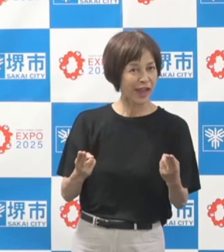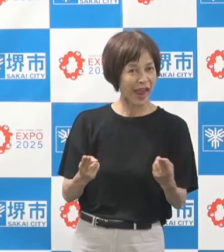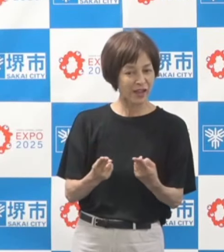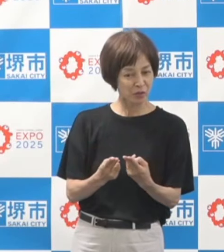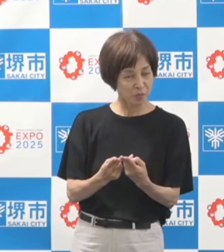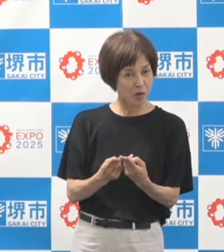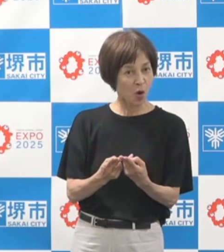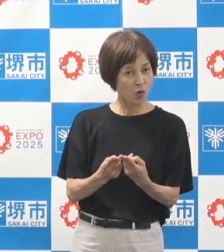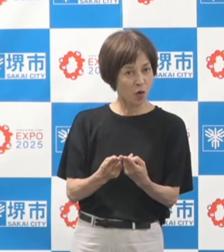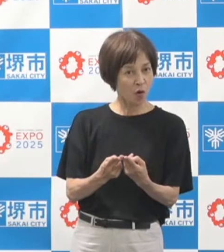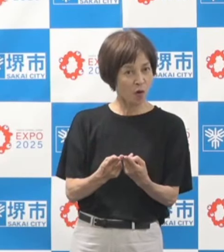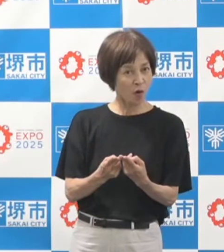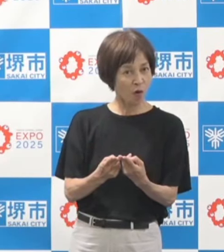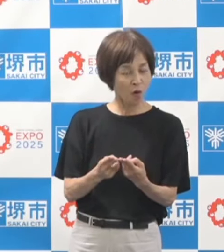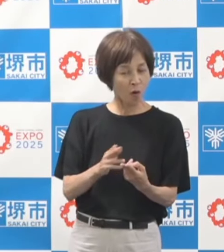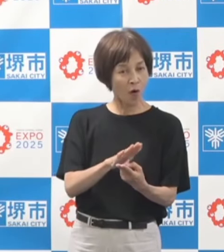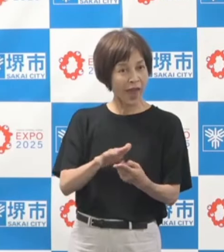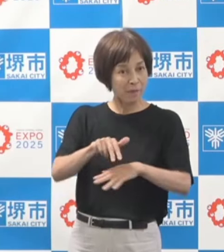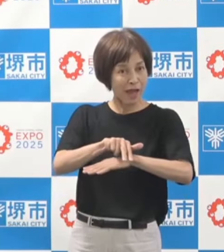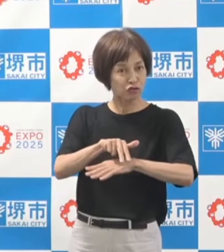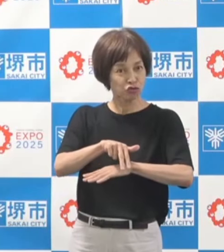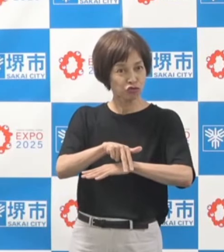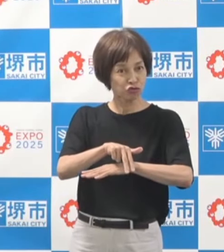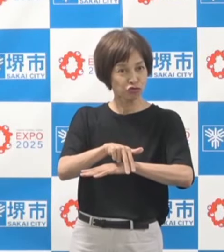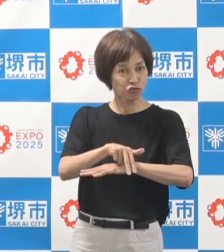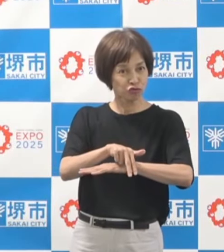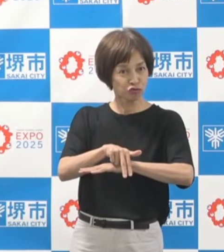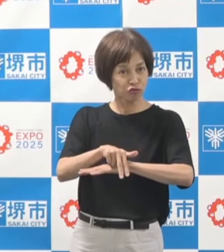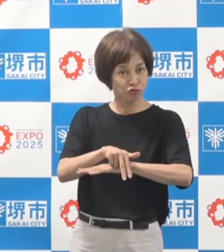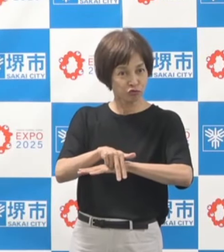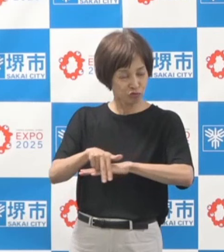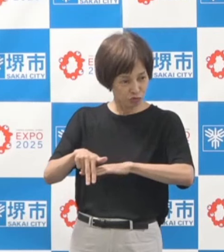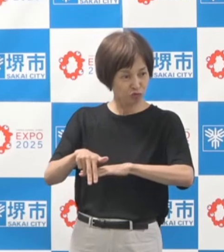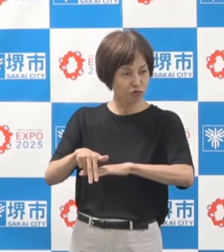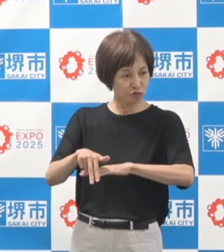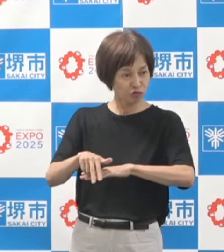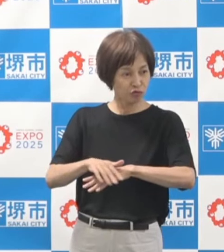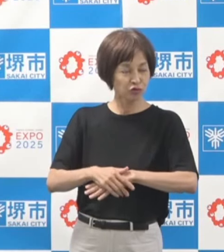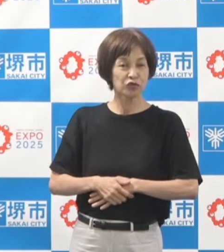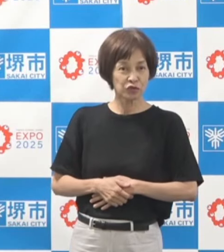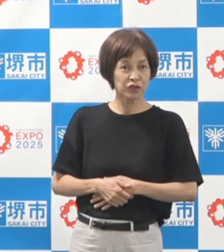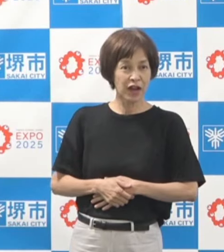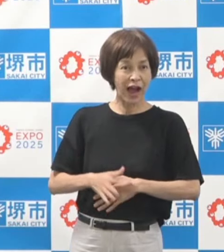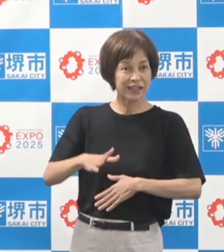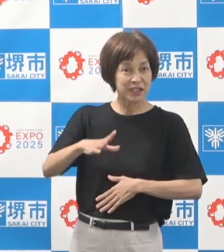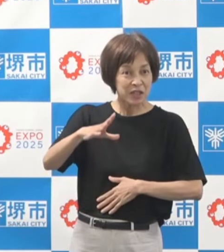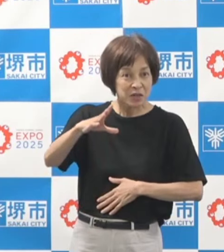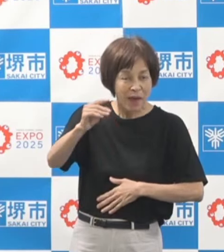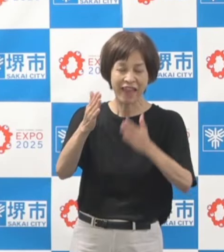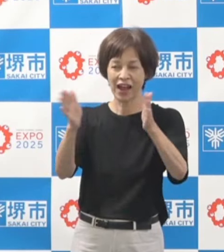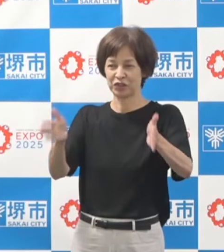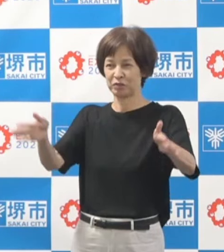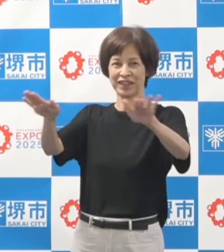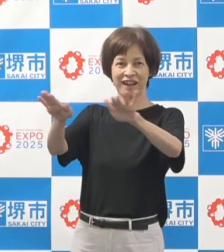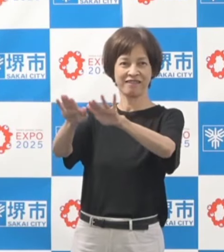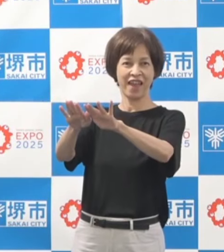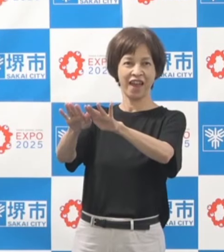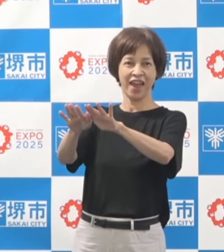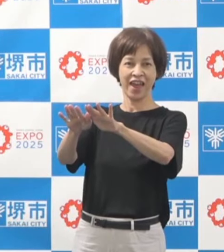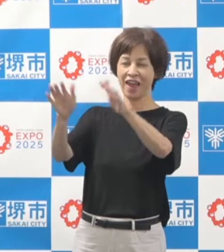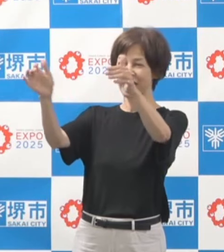面図といった図面は初登場ということ、初めて博物館で展示をさせていただ